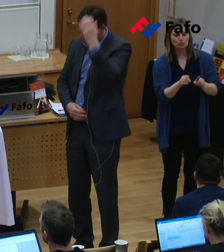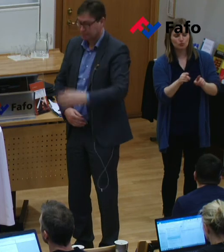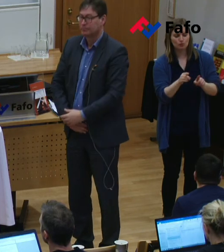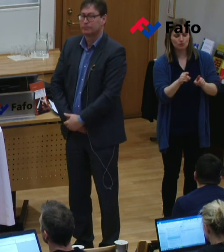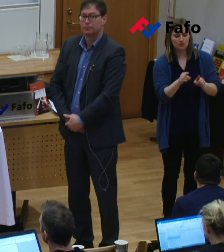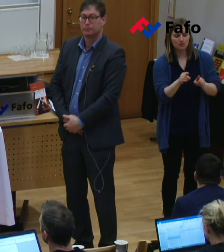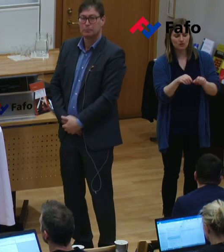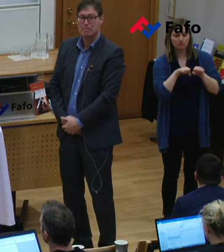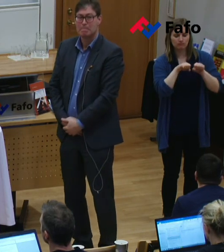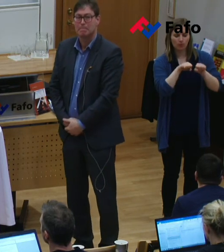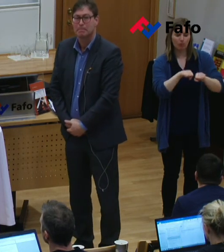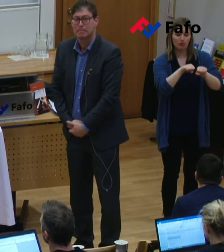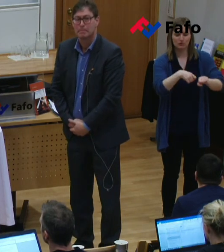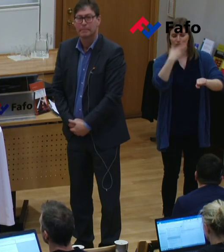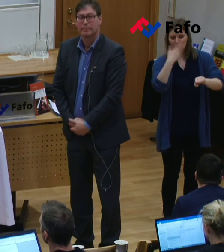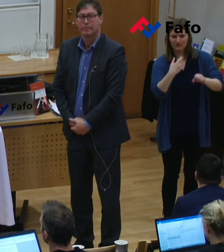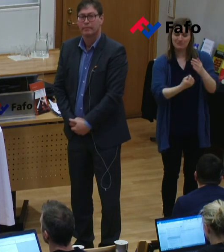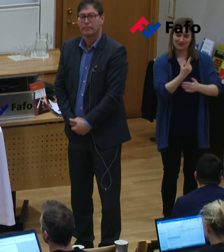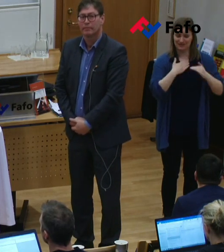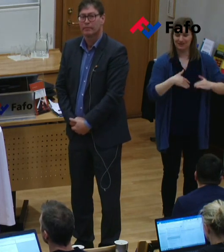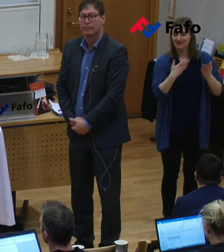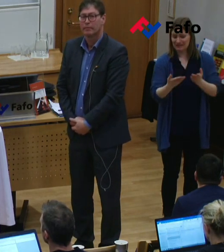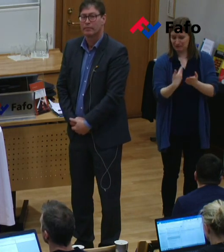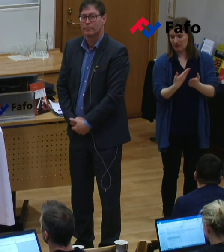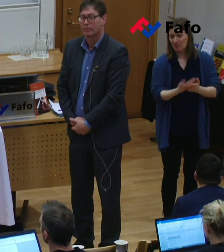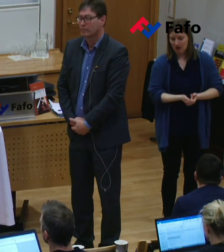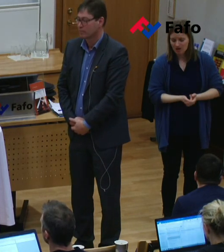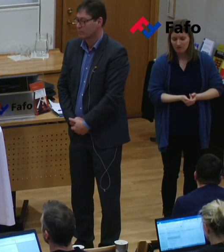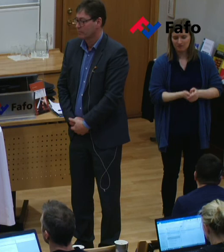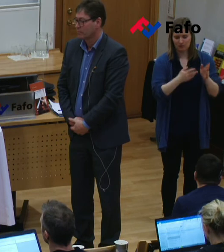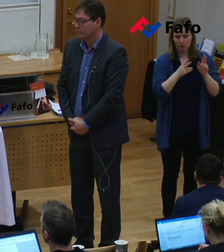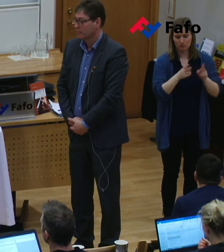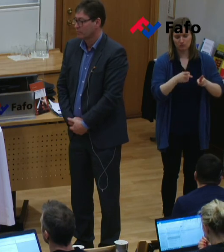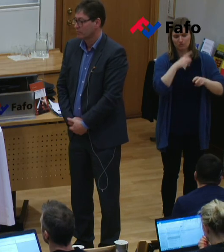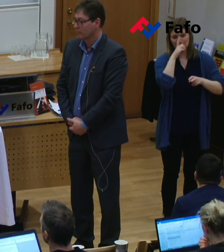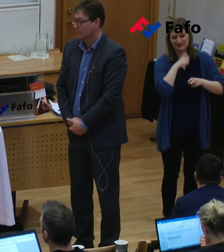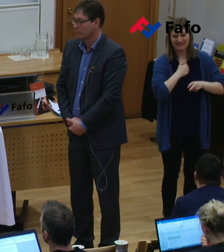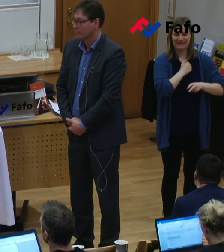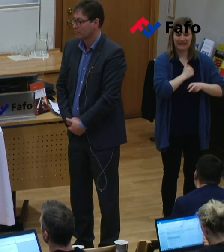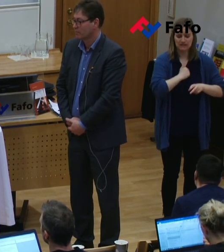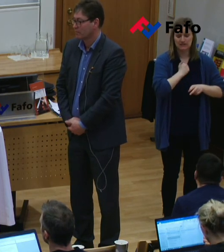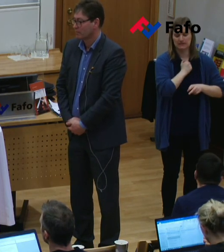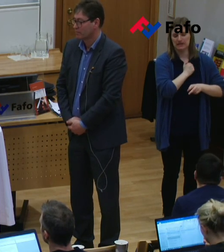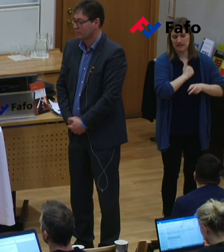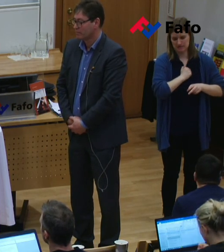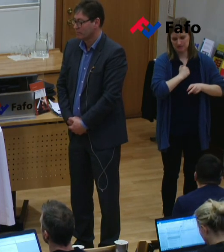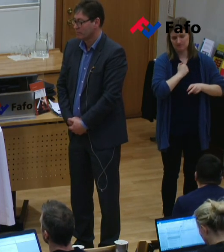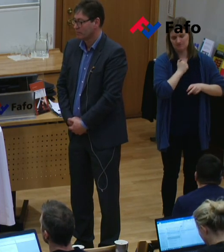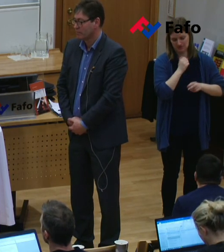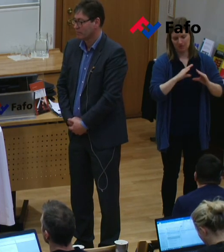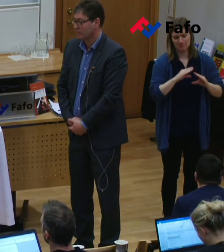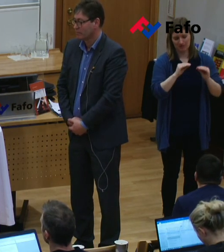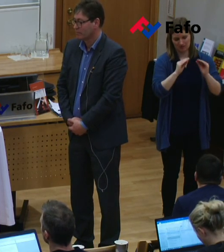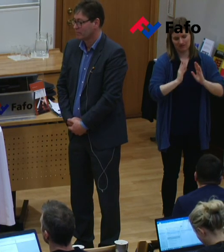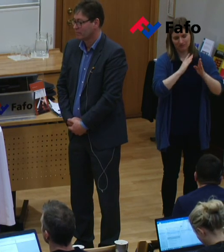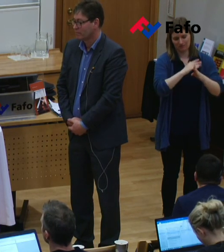i oppholdsdøgn i spesialisthelsetjenesten blant annet, og selvfølgelig også menneskelig lidelse, at det blir en bedre